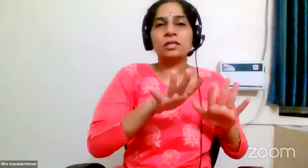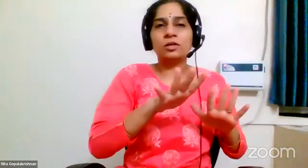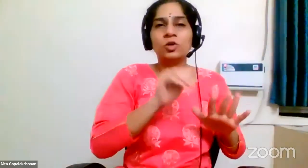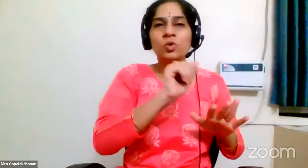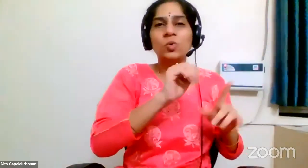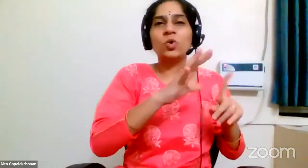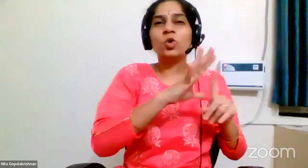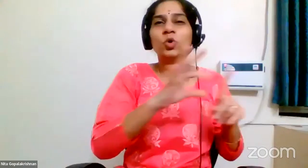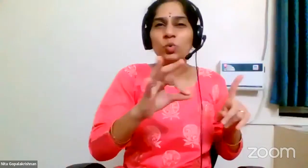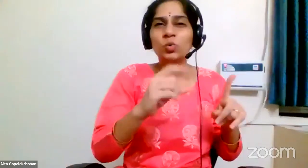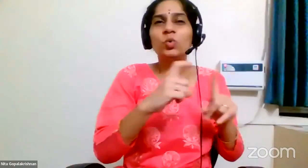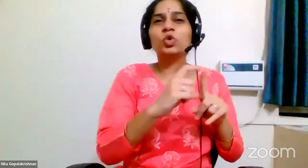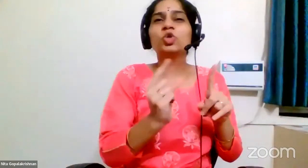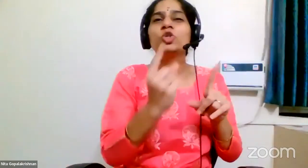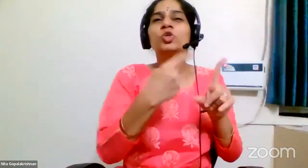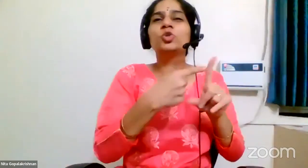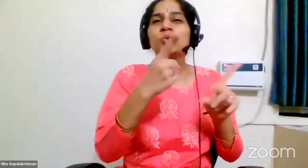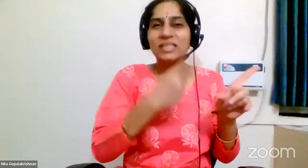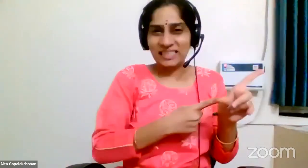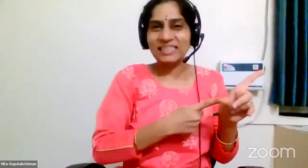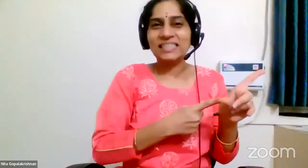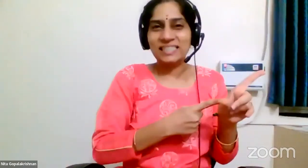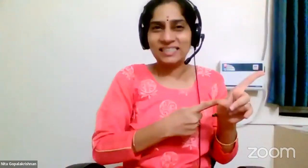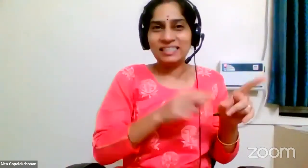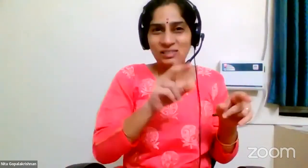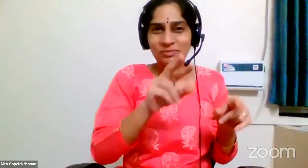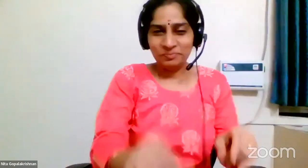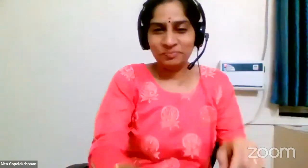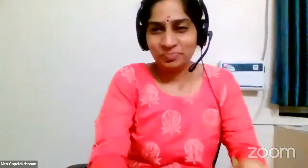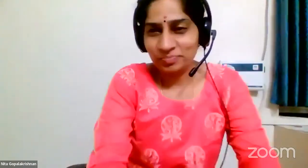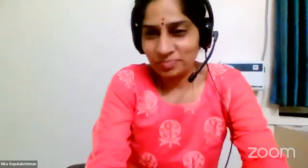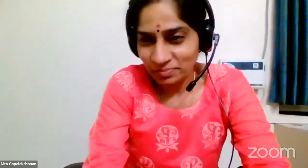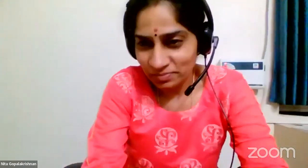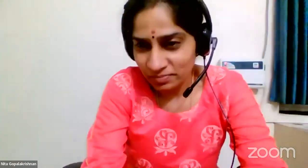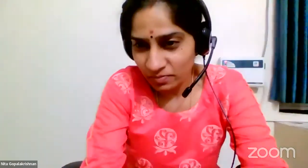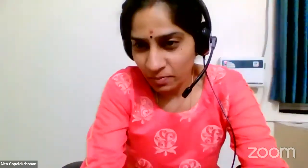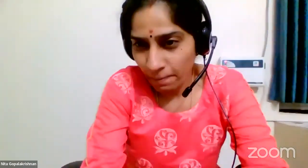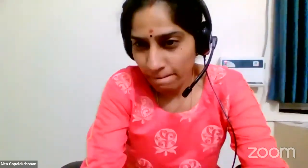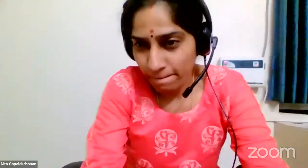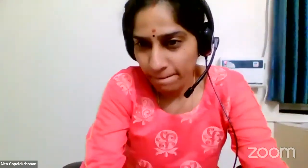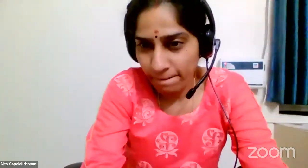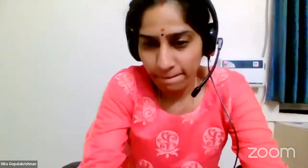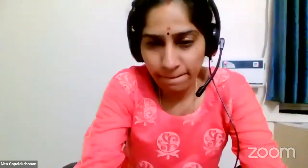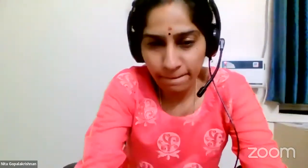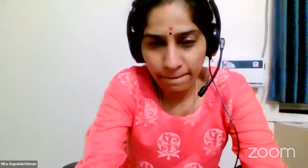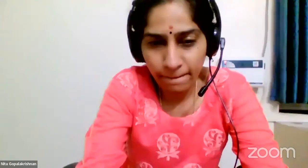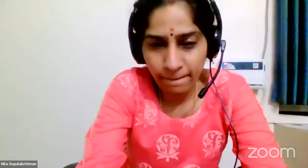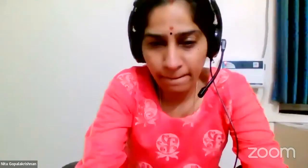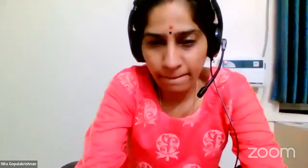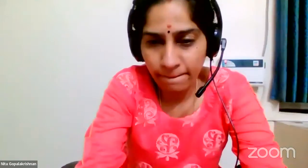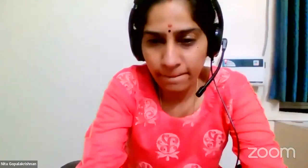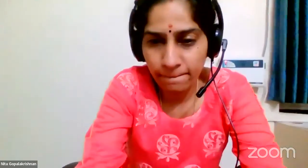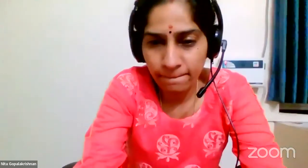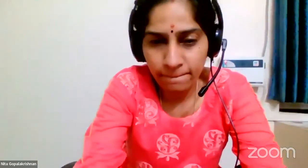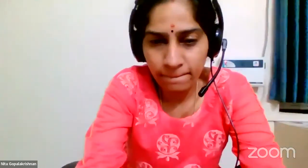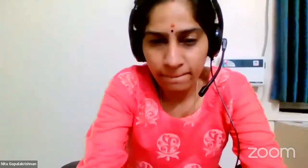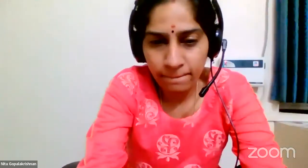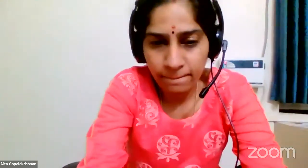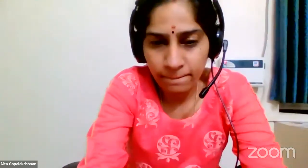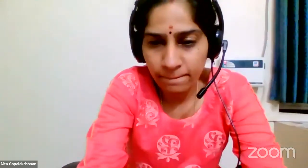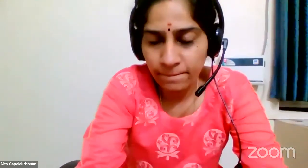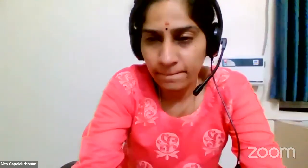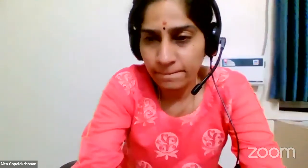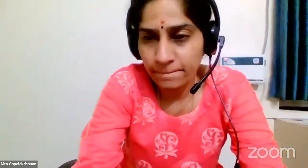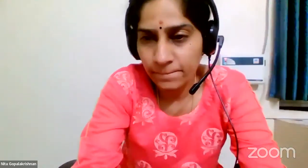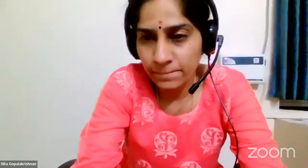तो भगवान बता रहे हैं इस श्लोक में कि ये कर्म और अकर्म के बीच का जो अंतर है उसे समझने में